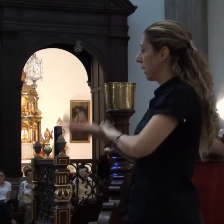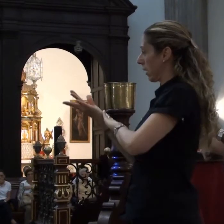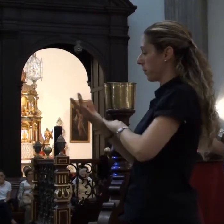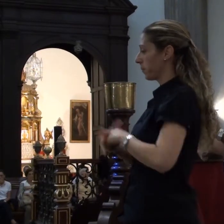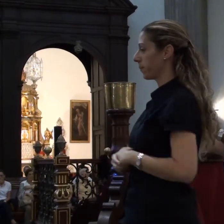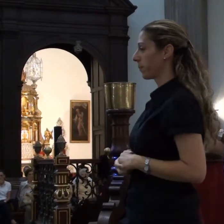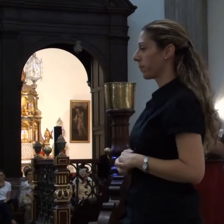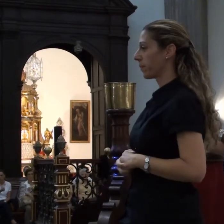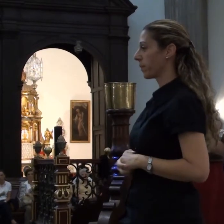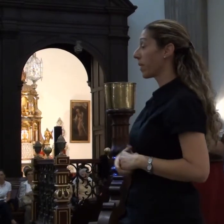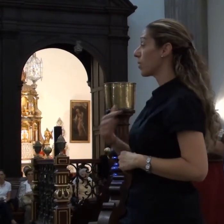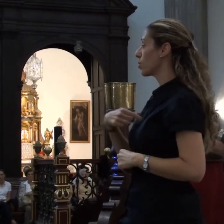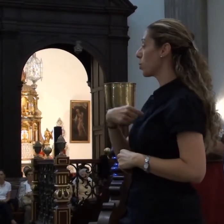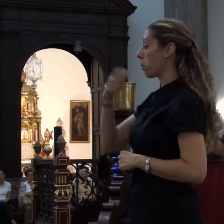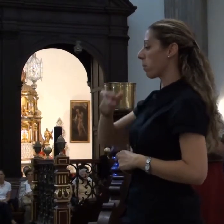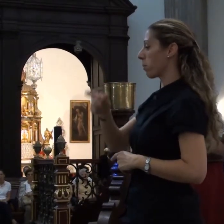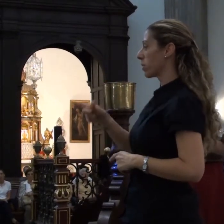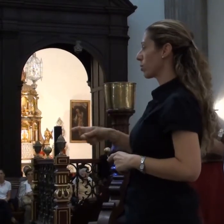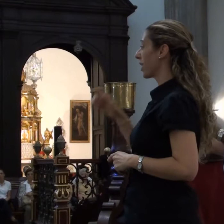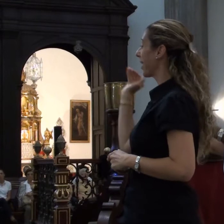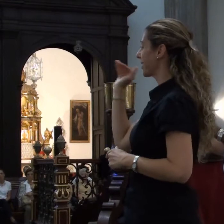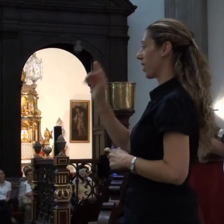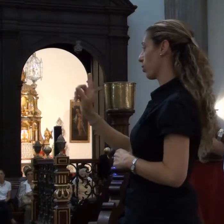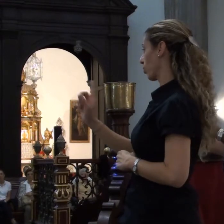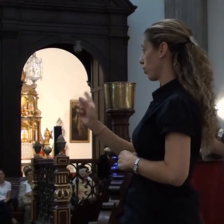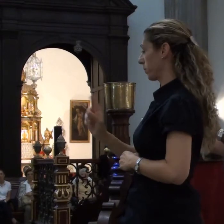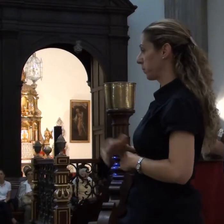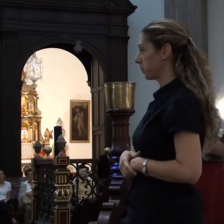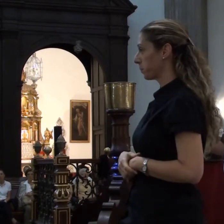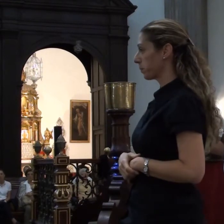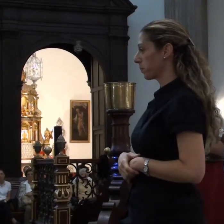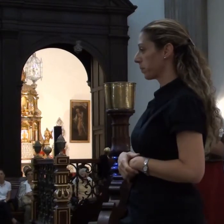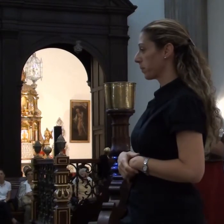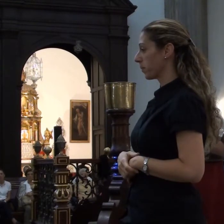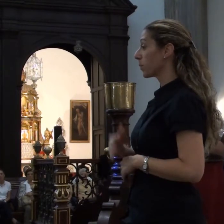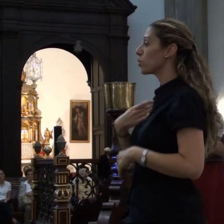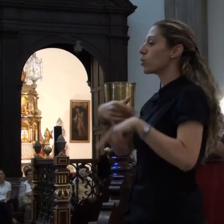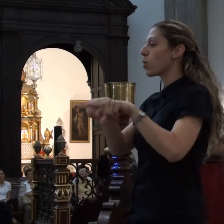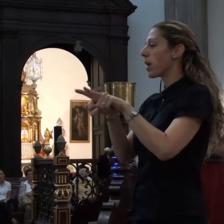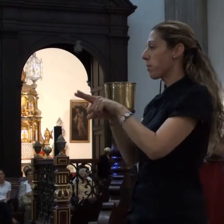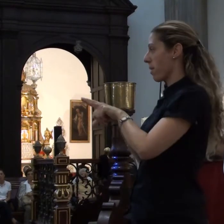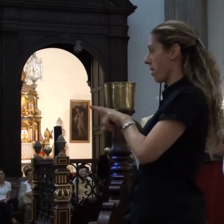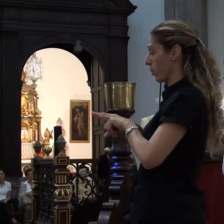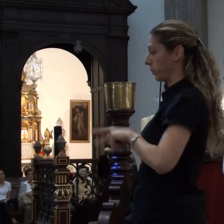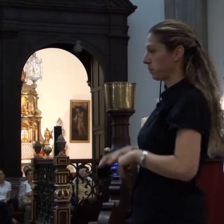hacer ciudadano no extranjeros hacer hermanos